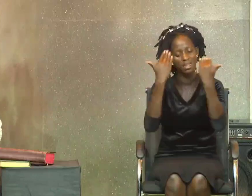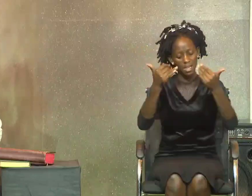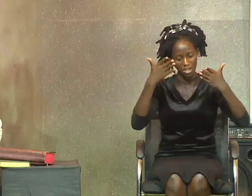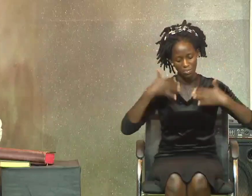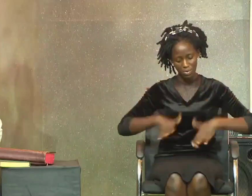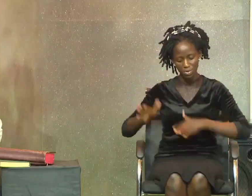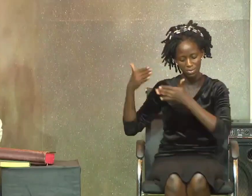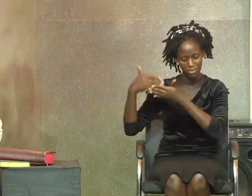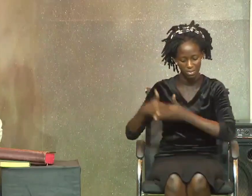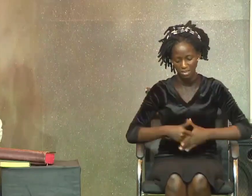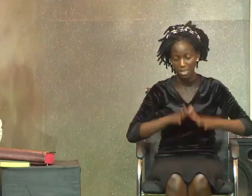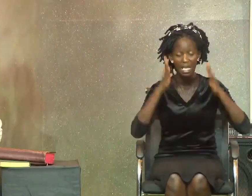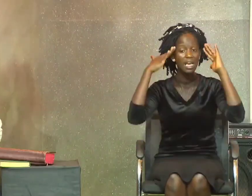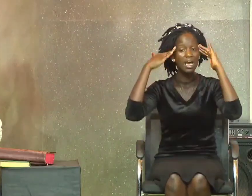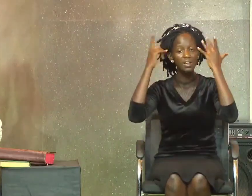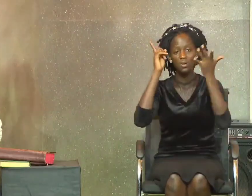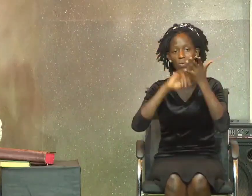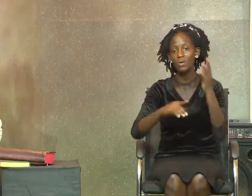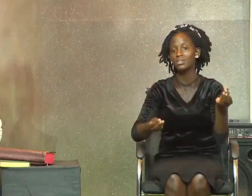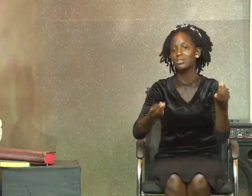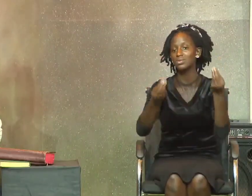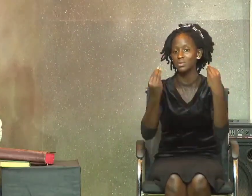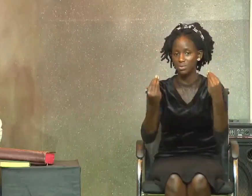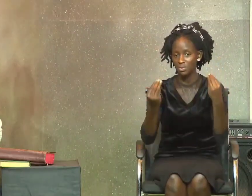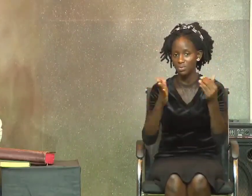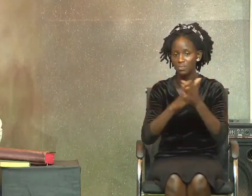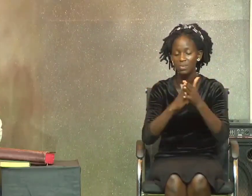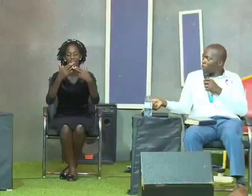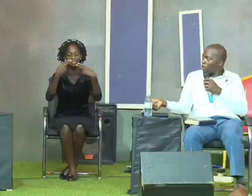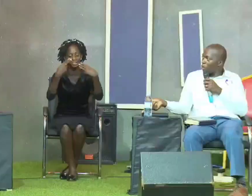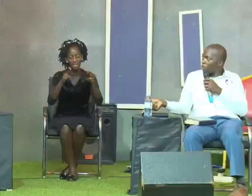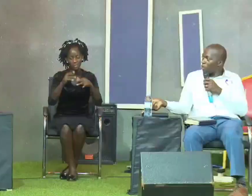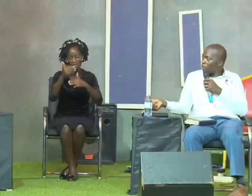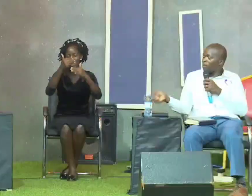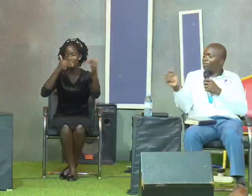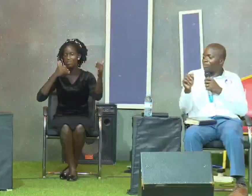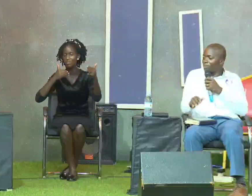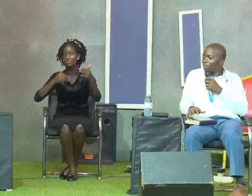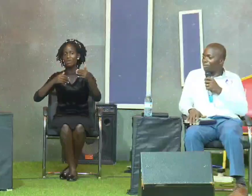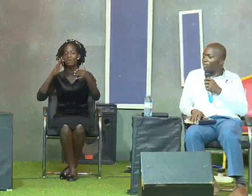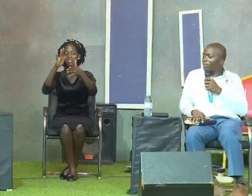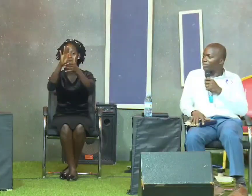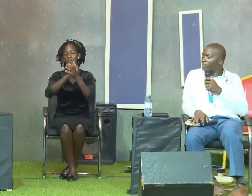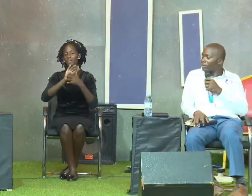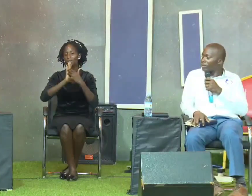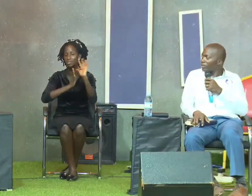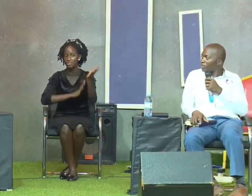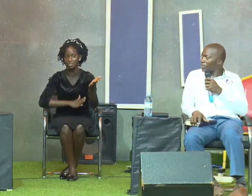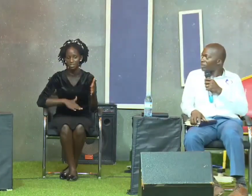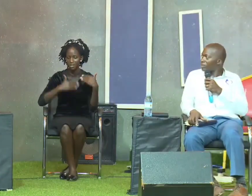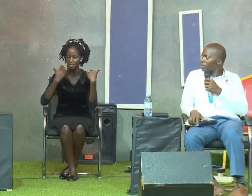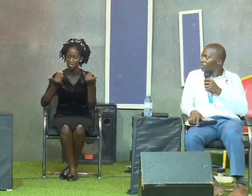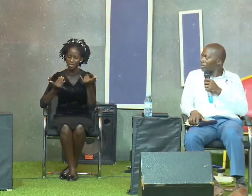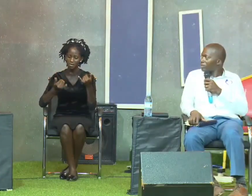ono waani wa haaji bibaawo nga tebanatukuza bufumbo ko omwami